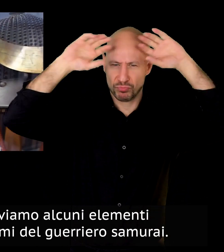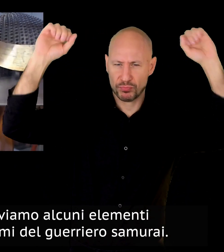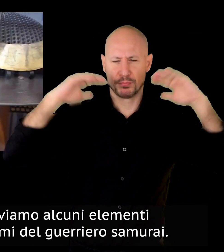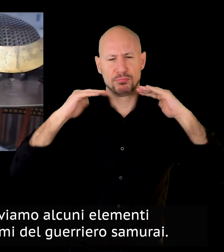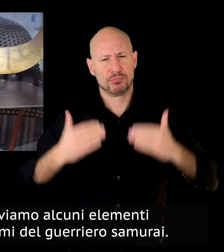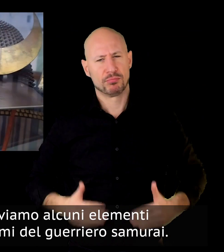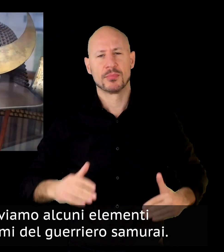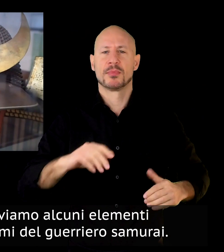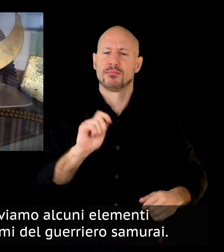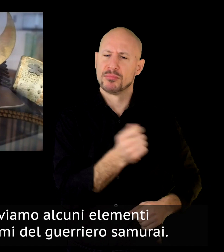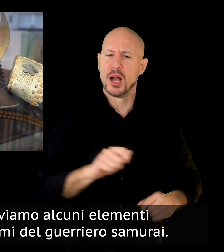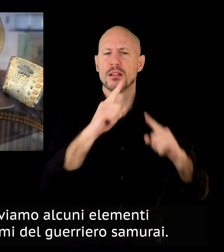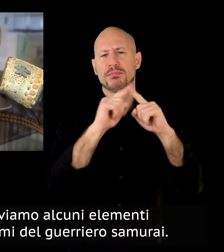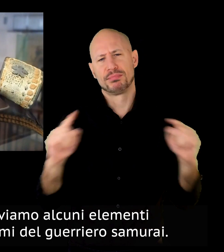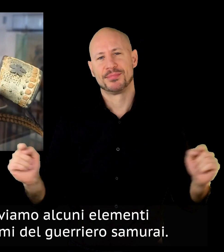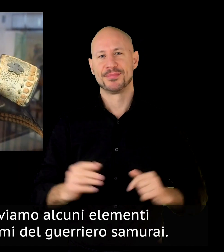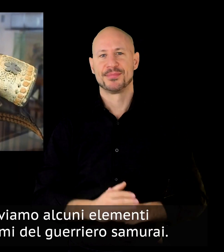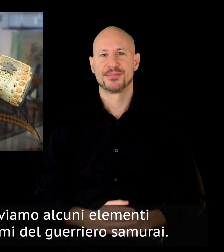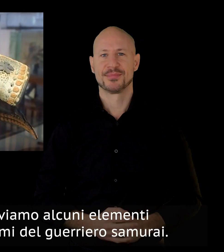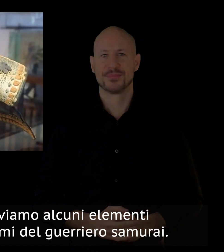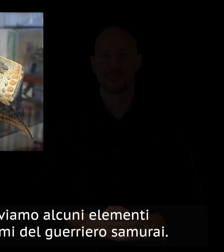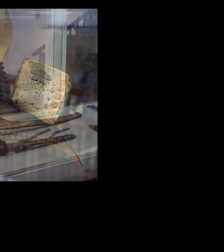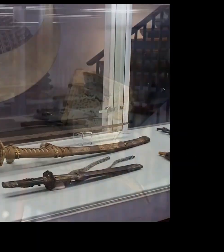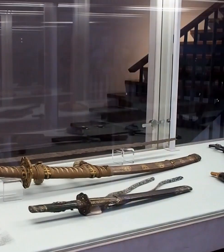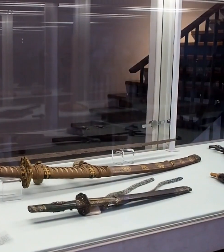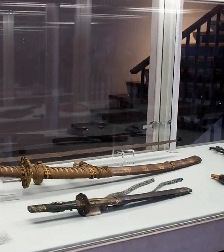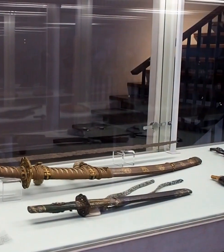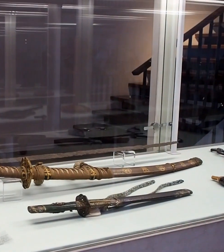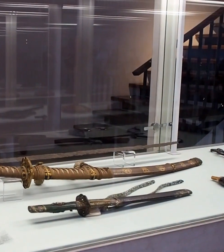elementi dell'armatura e delle armi del guerriero samurai